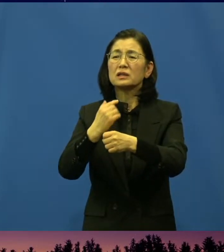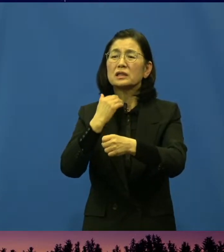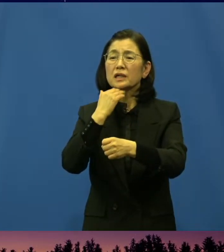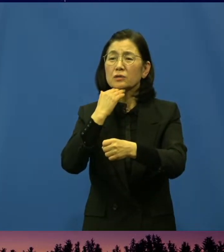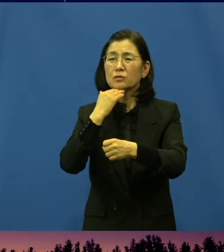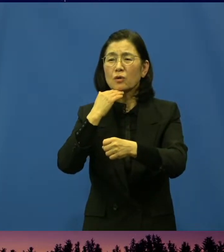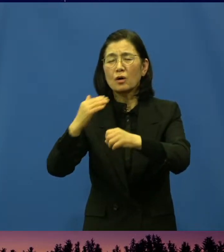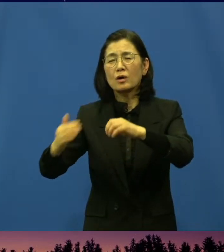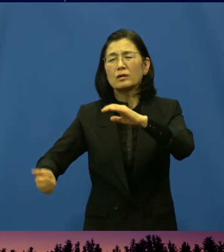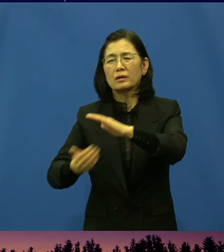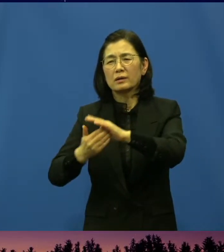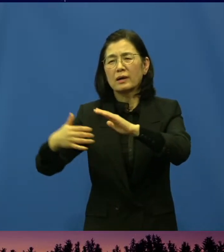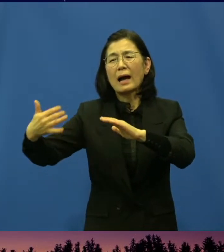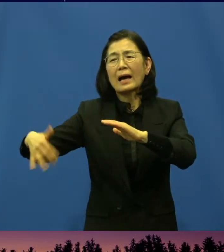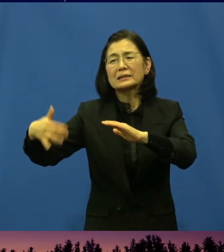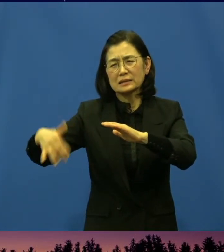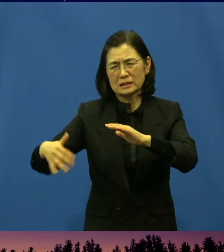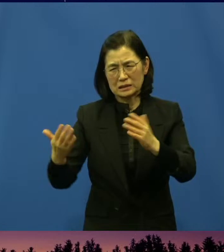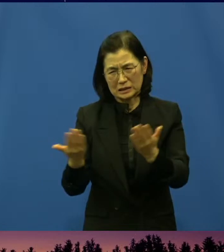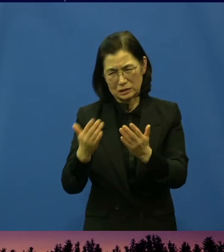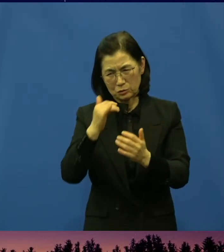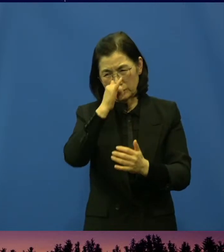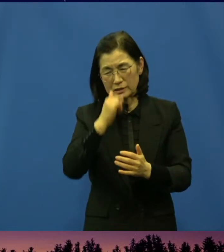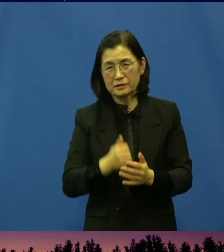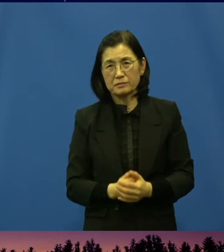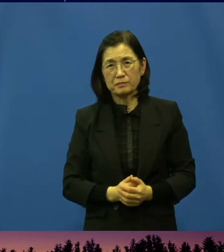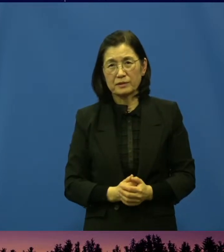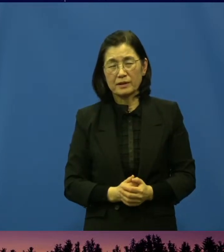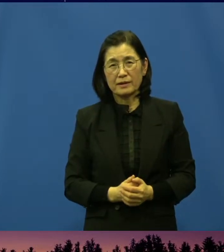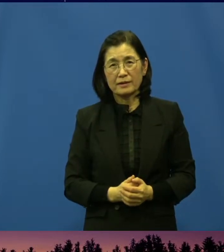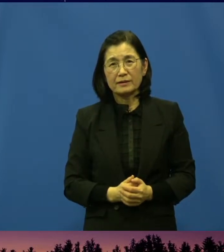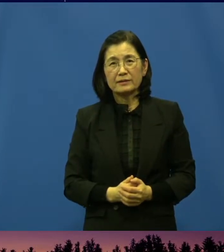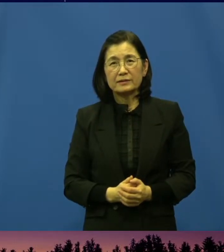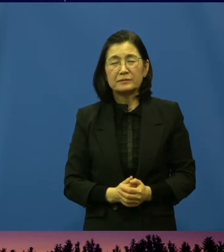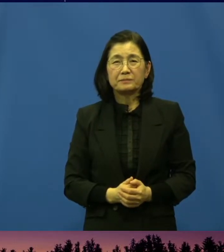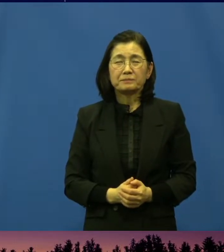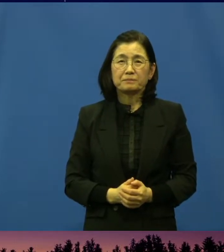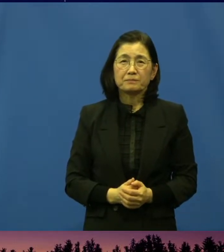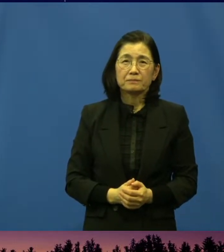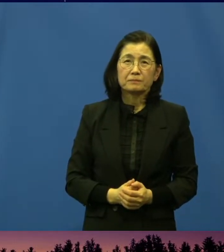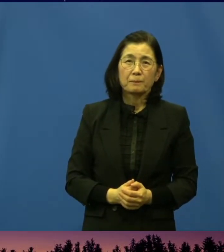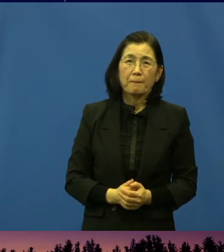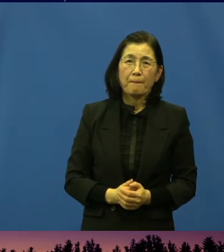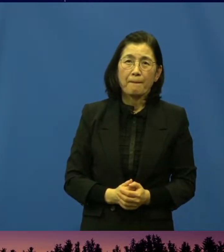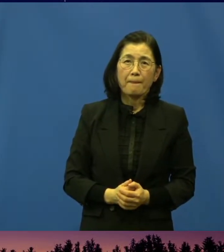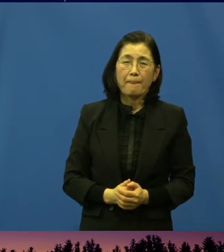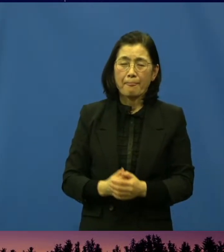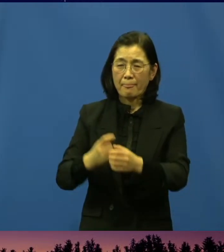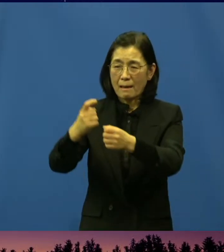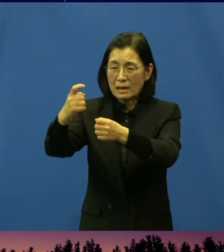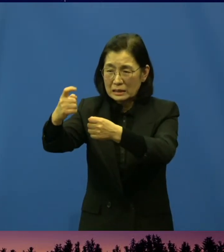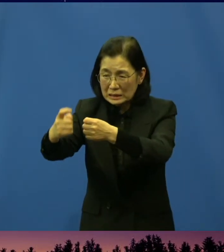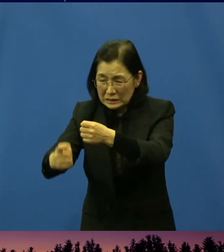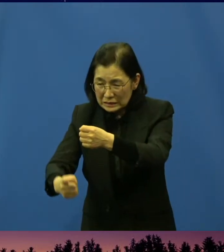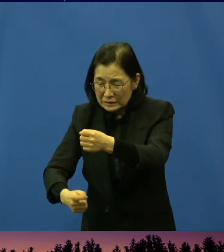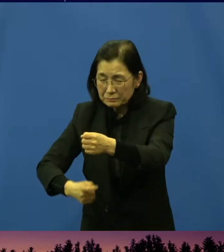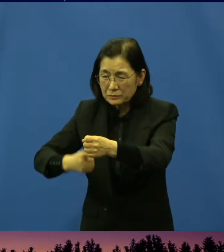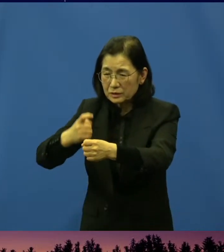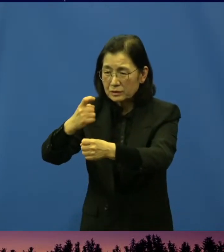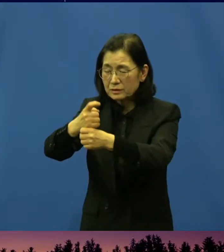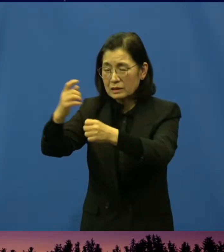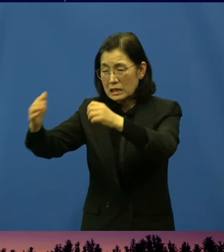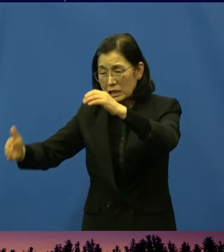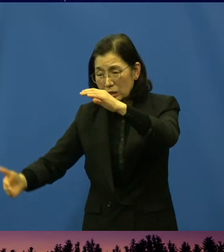1년이 안 되고 10년으로 이루어질 일을 1년 안에 끝을 보려고 하면 어떻게 돼요? 1년